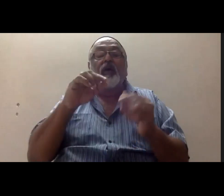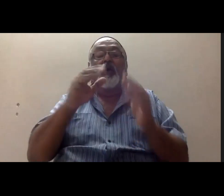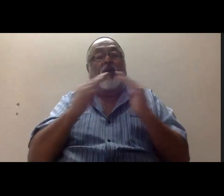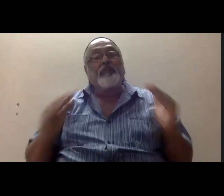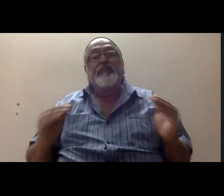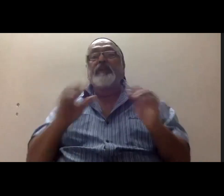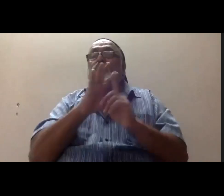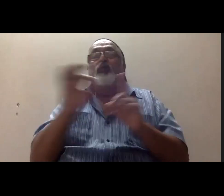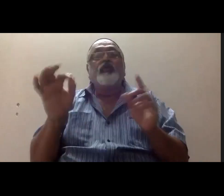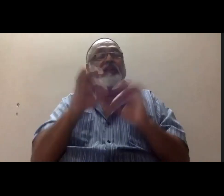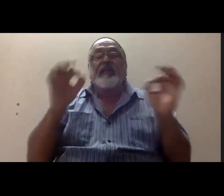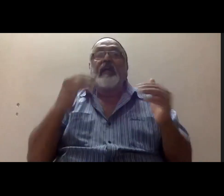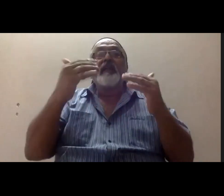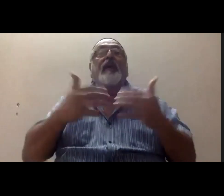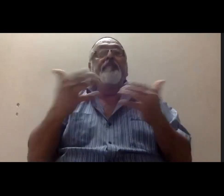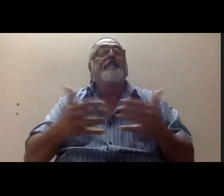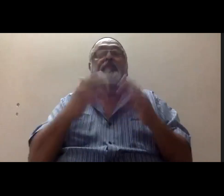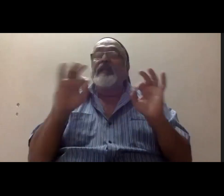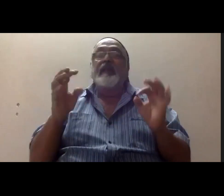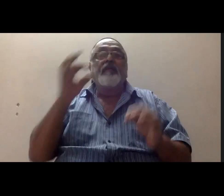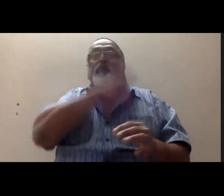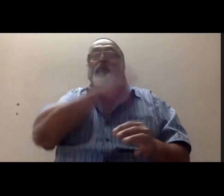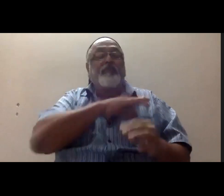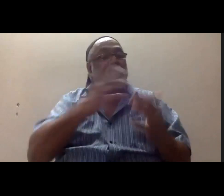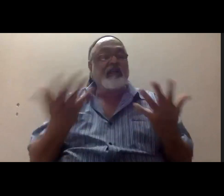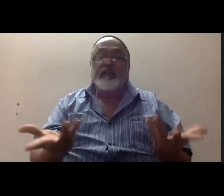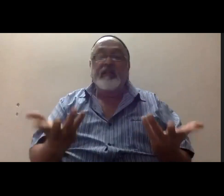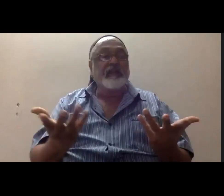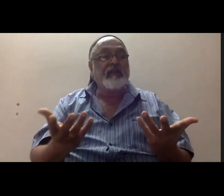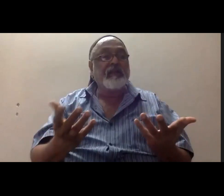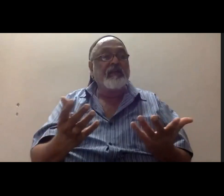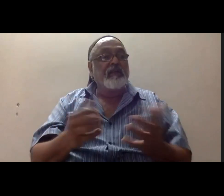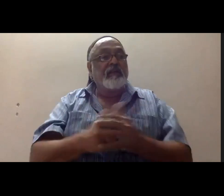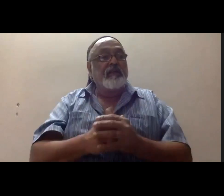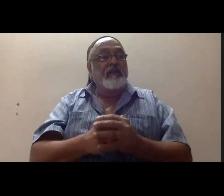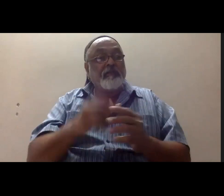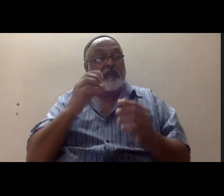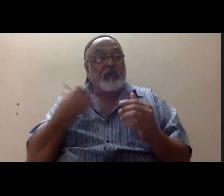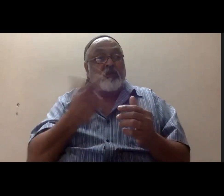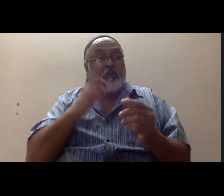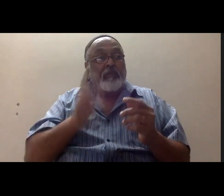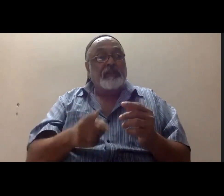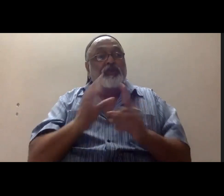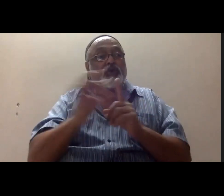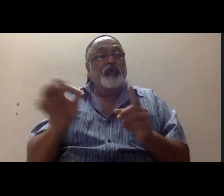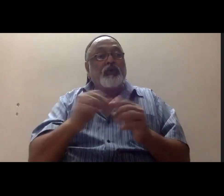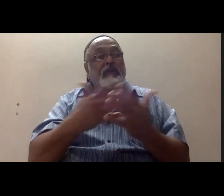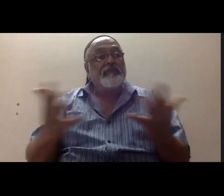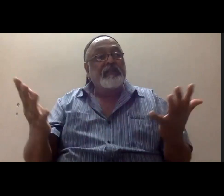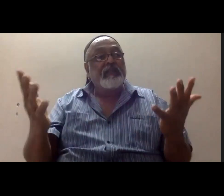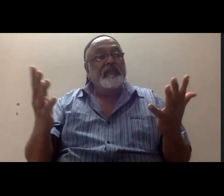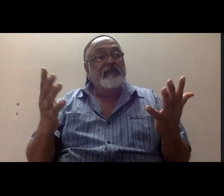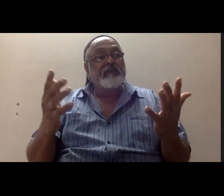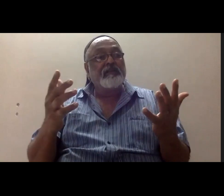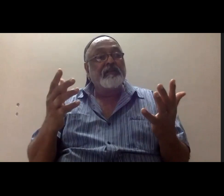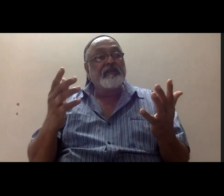हैव एनी इनकम एंड ऑल। फिर सूरज को ये था कि कुछ करना है हमें, ऐसे बैठ के